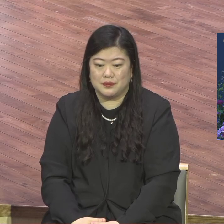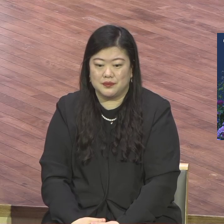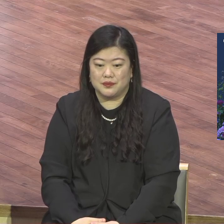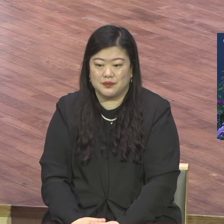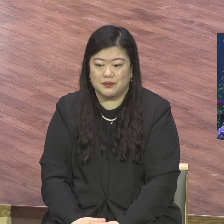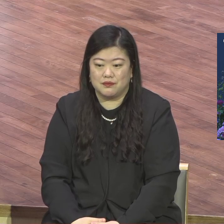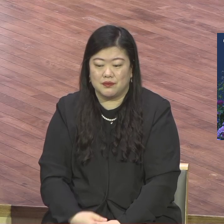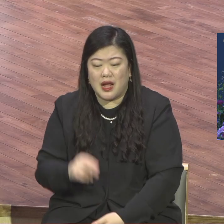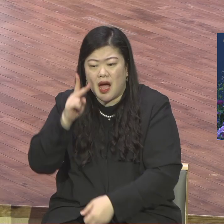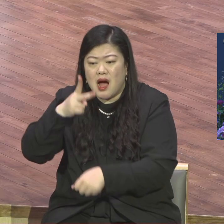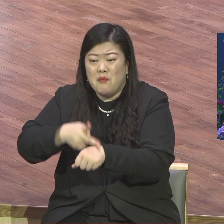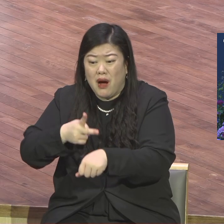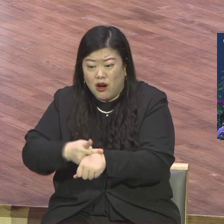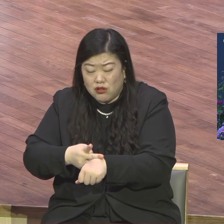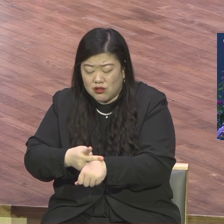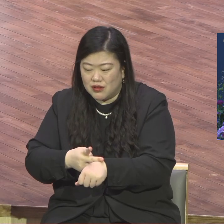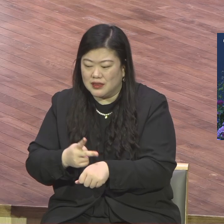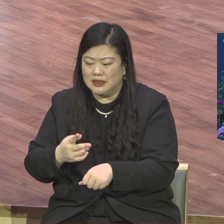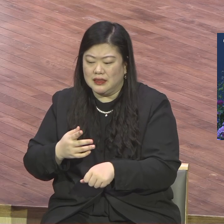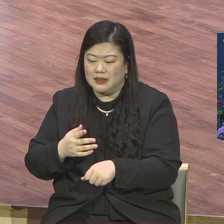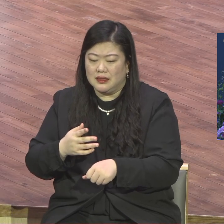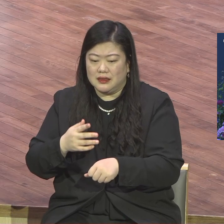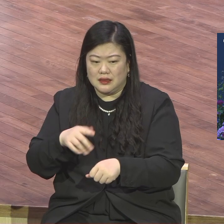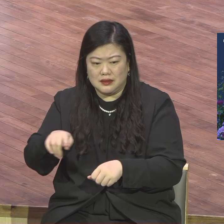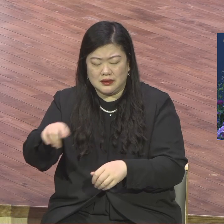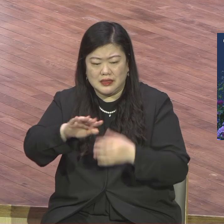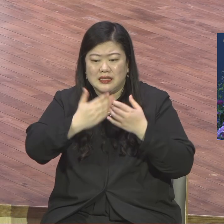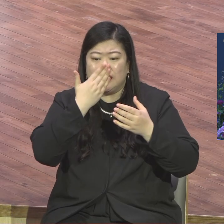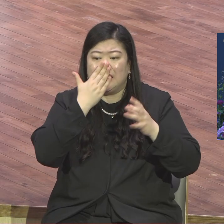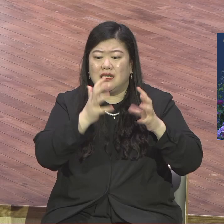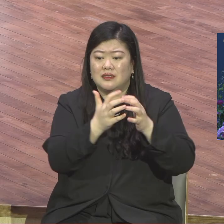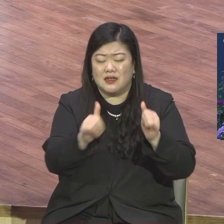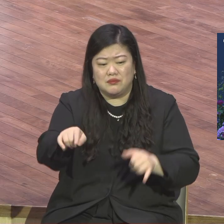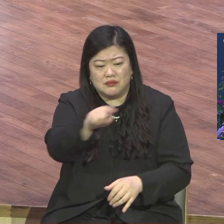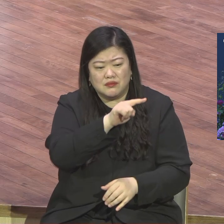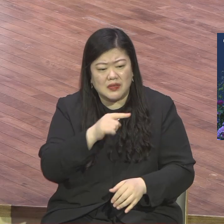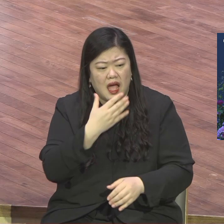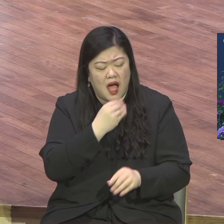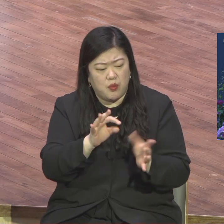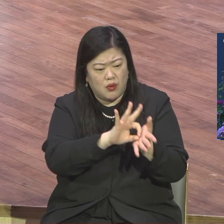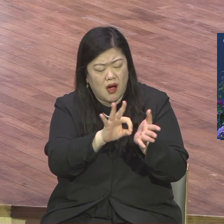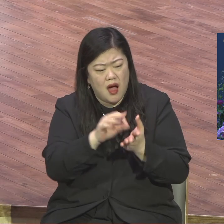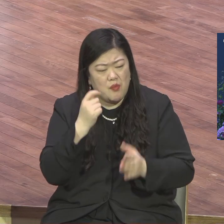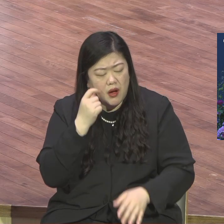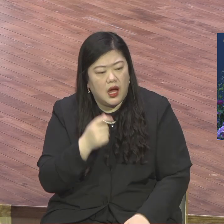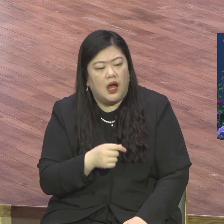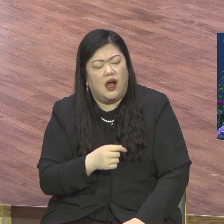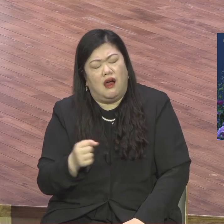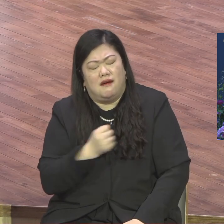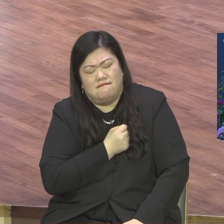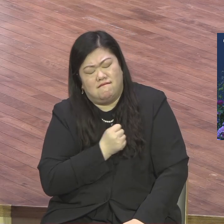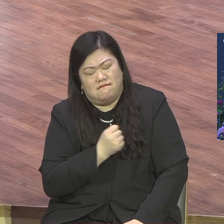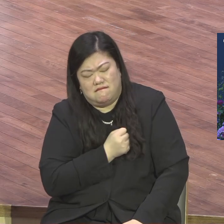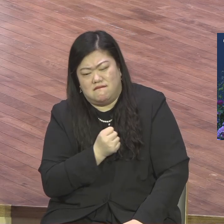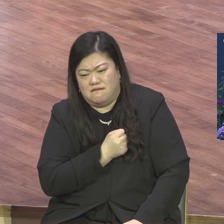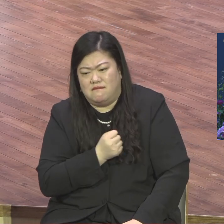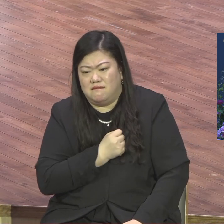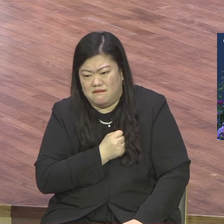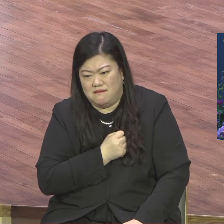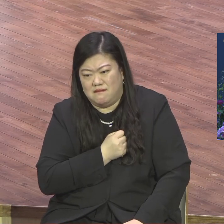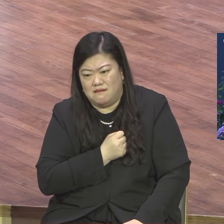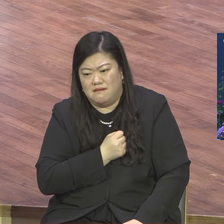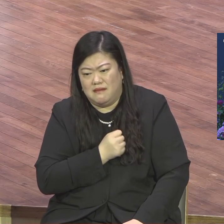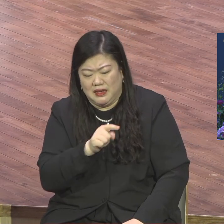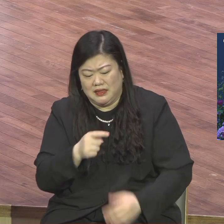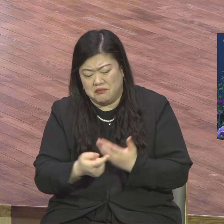바울의 탄식입니다. 사도 바울은 로마서 8장까지 이제 더